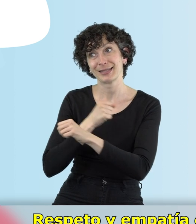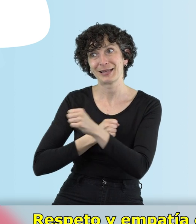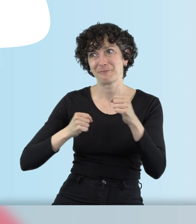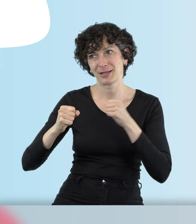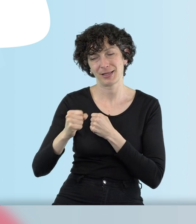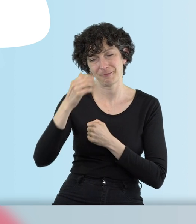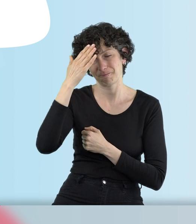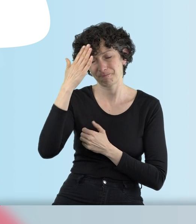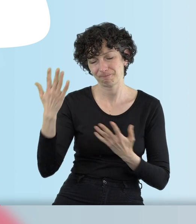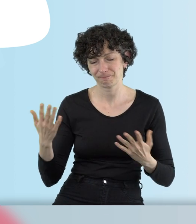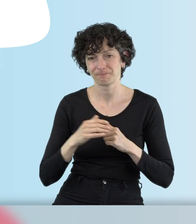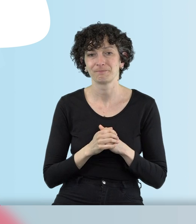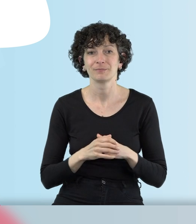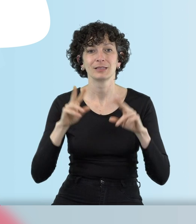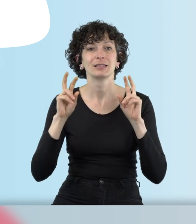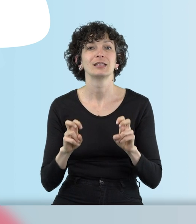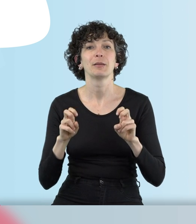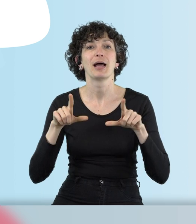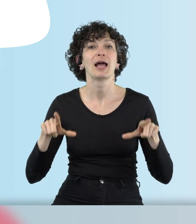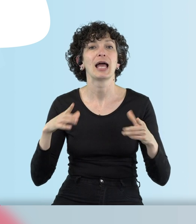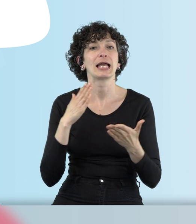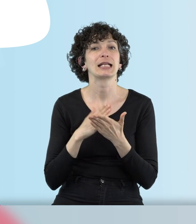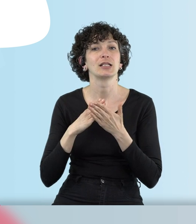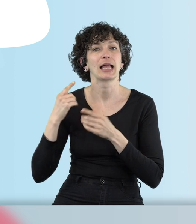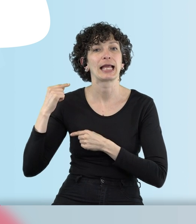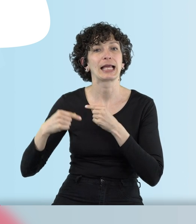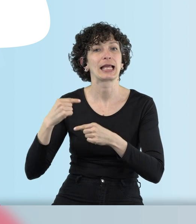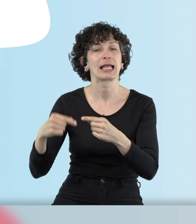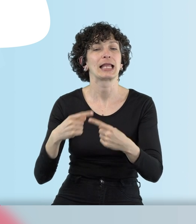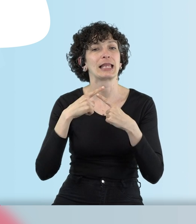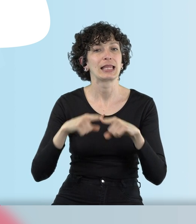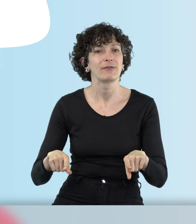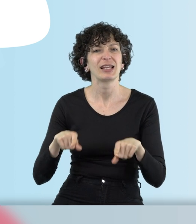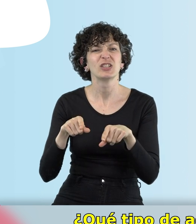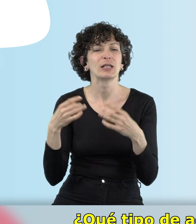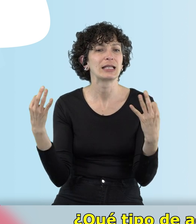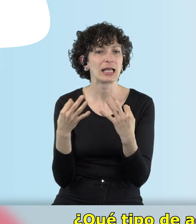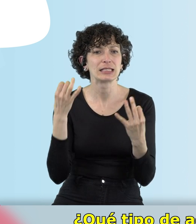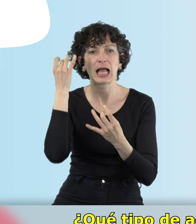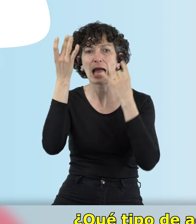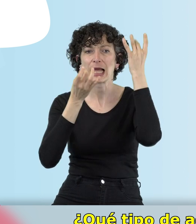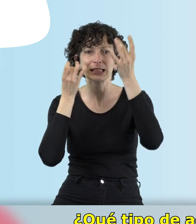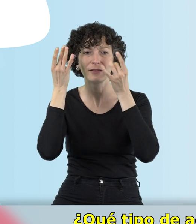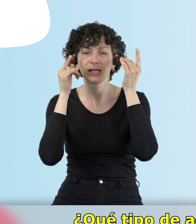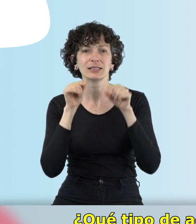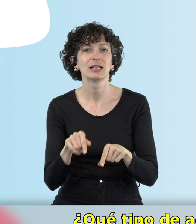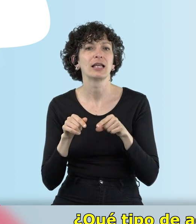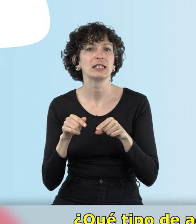especialmente. Muy bien. Sobre las aulas intergeneracionales, ¿nos cuentas en qué consisten? ¿Qué tipo de